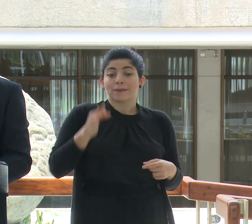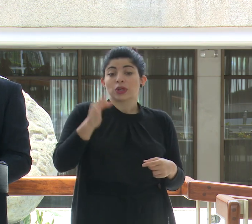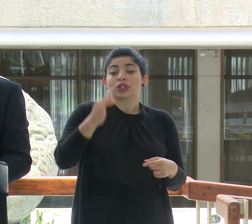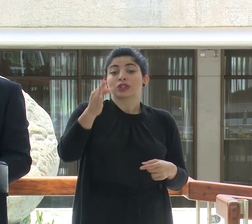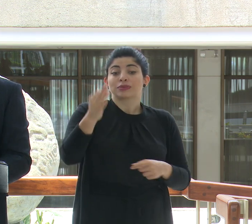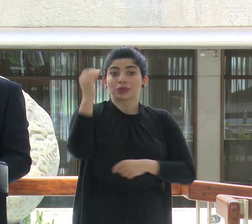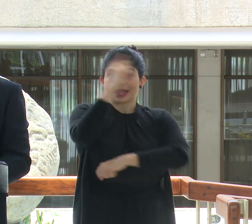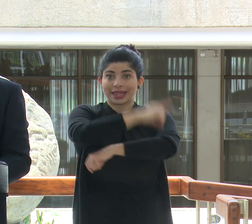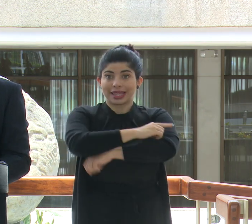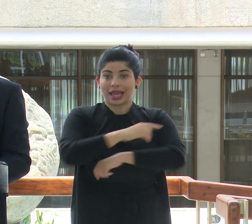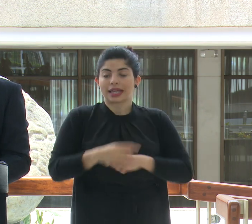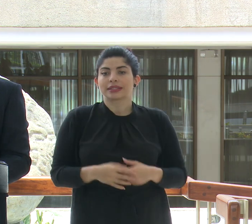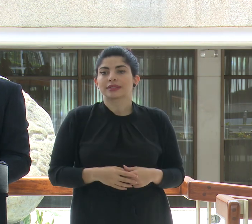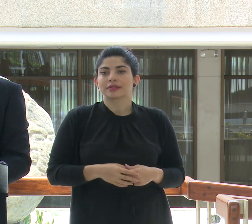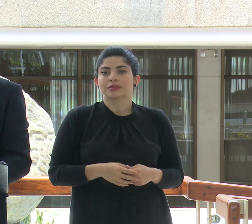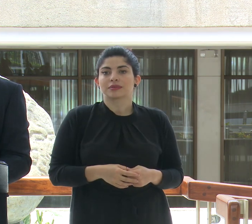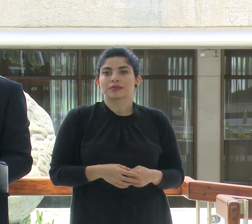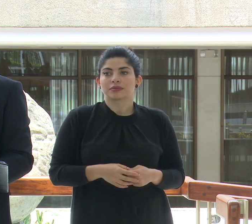próximos días,